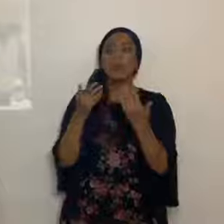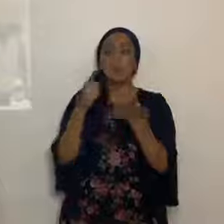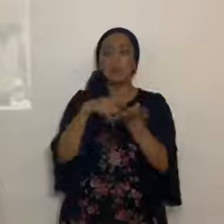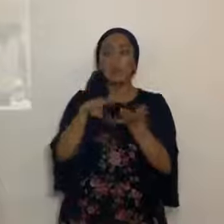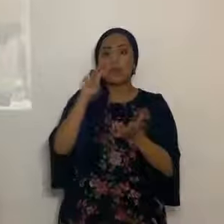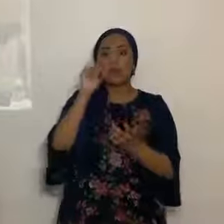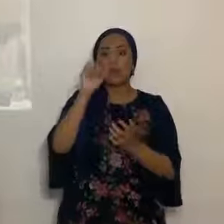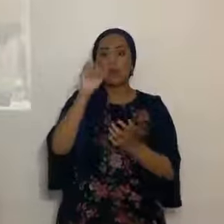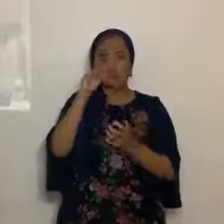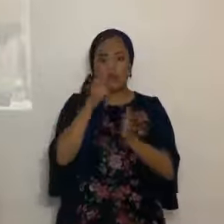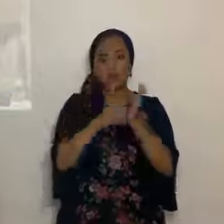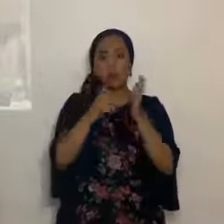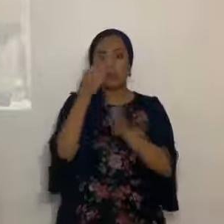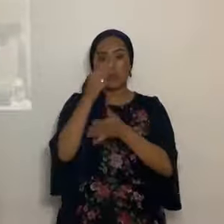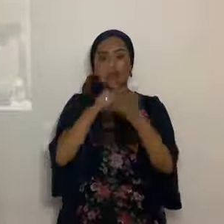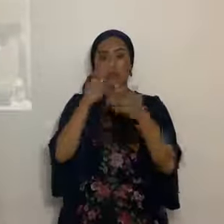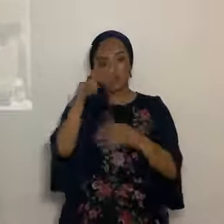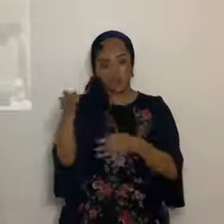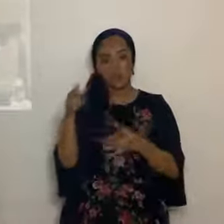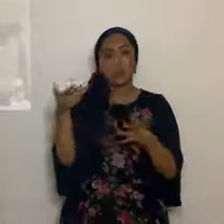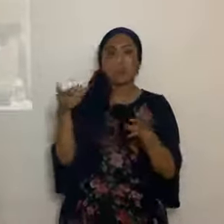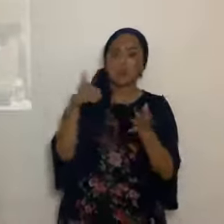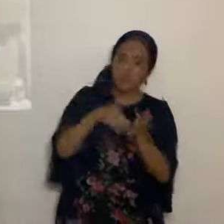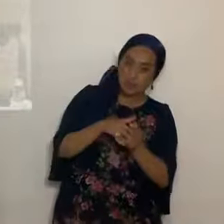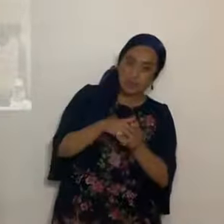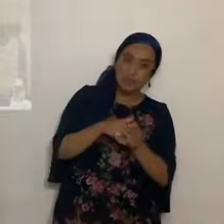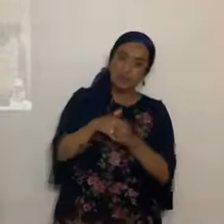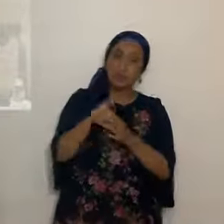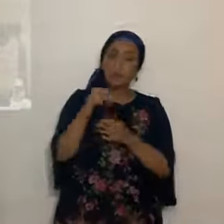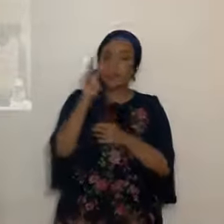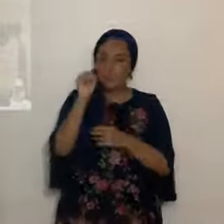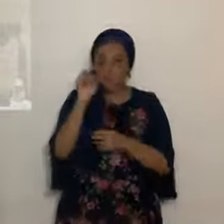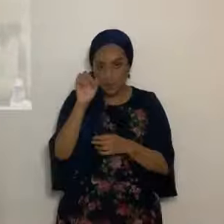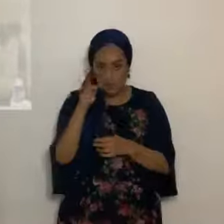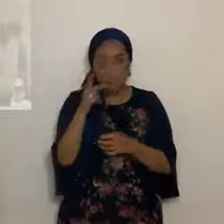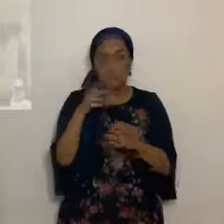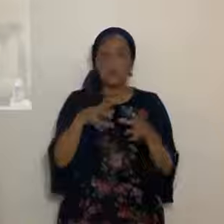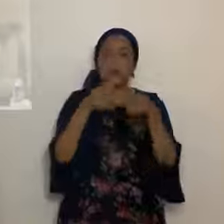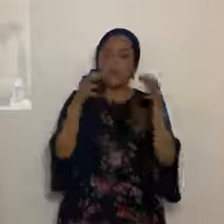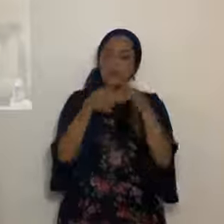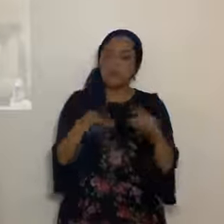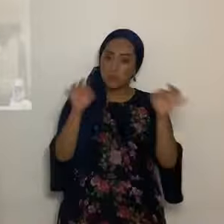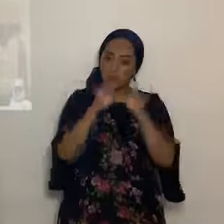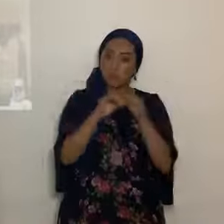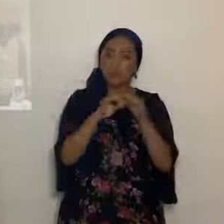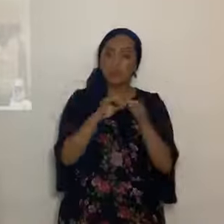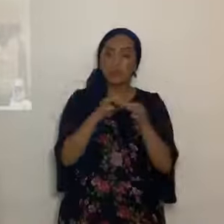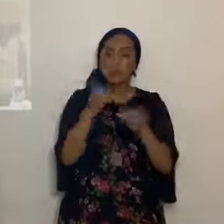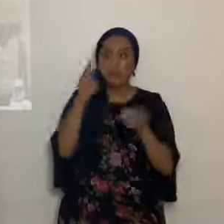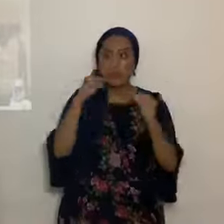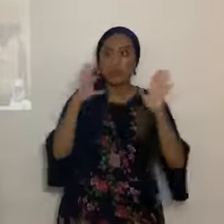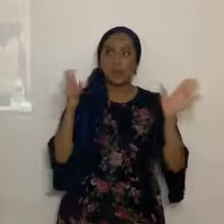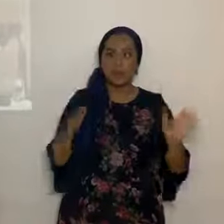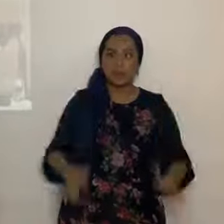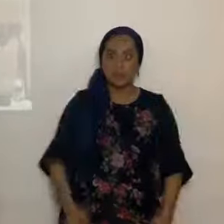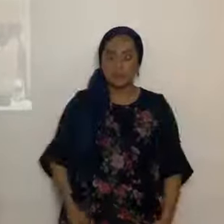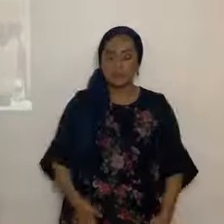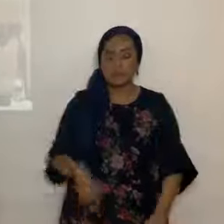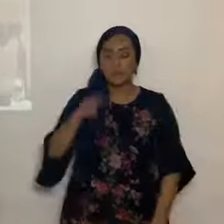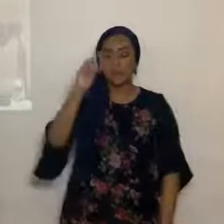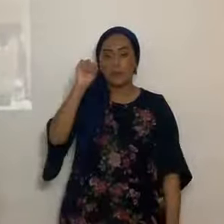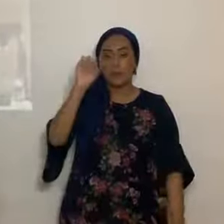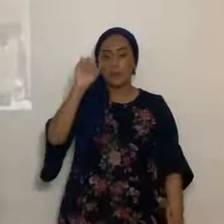Marcos 11:22. Nuevamente, vamos para Marcos. Es muy importante recalcar ciertas ideas.